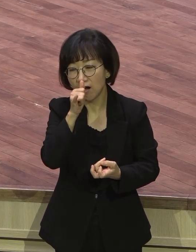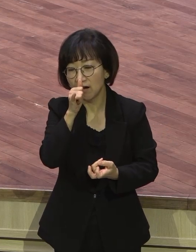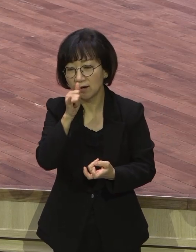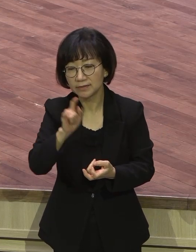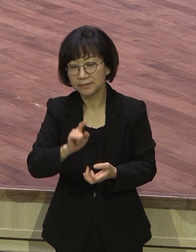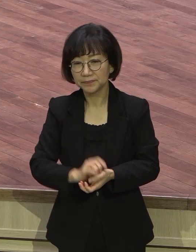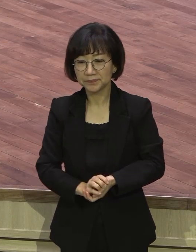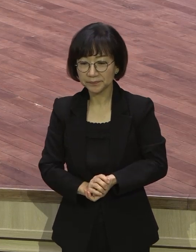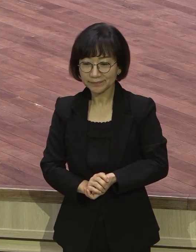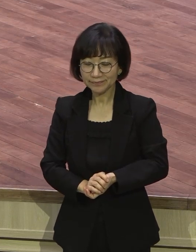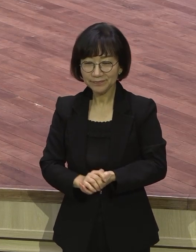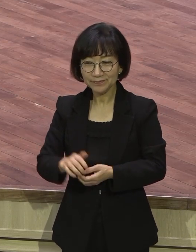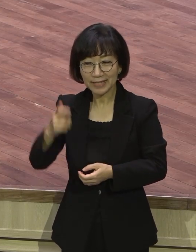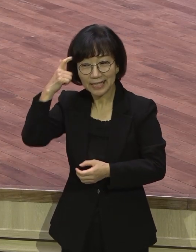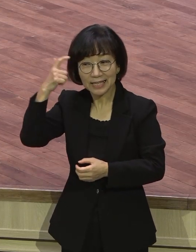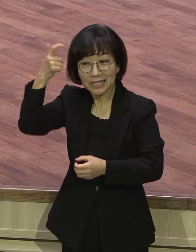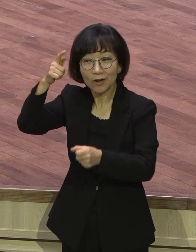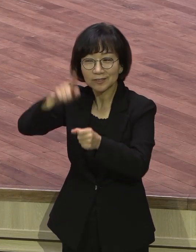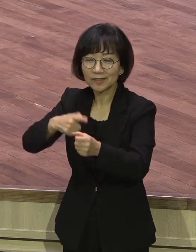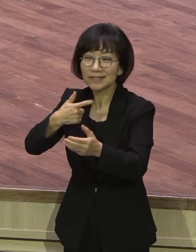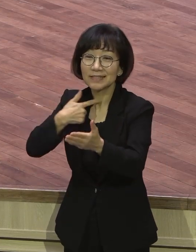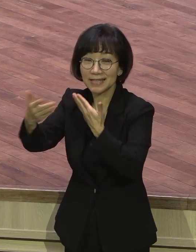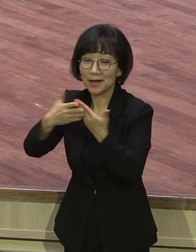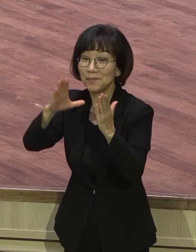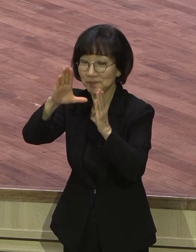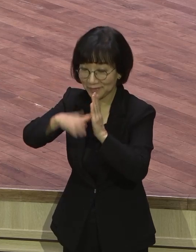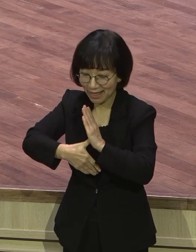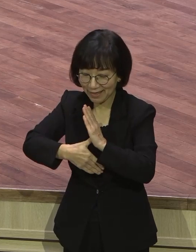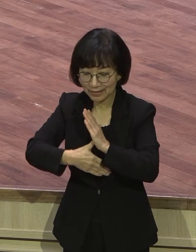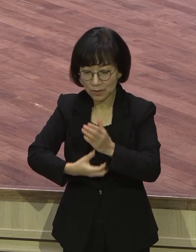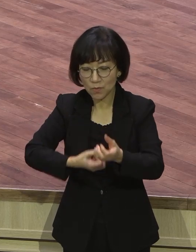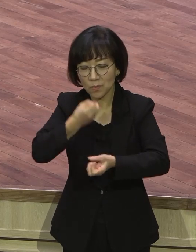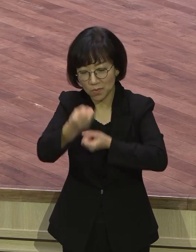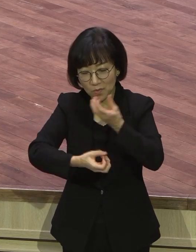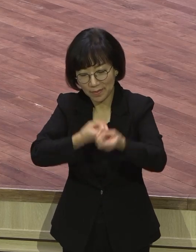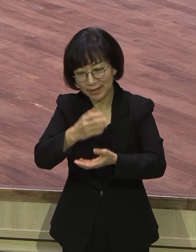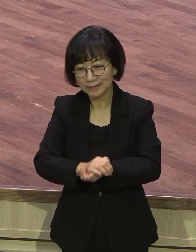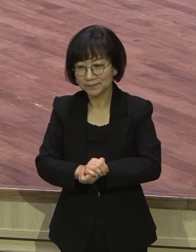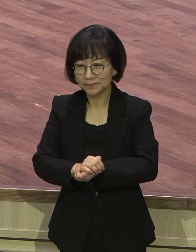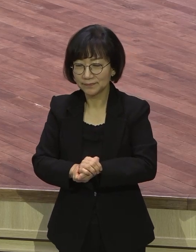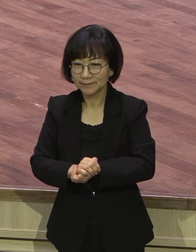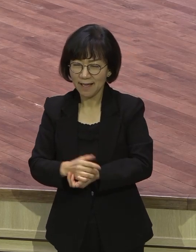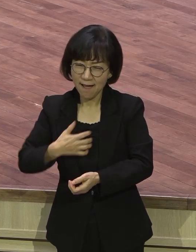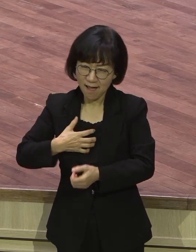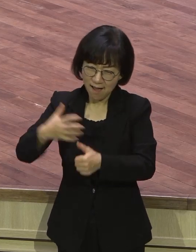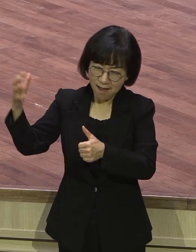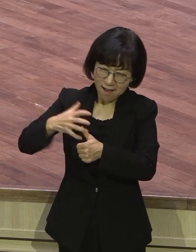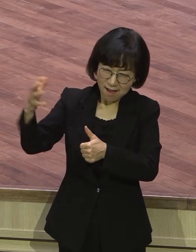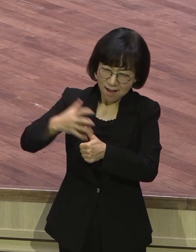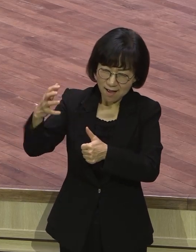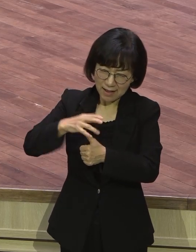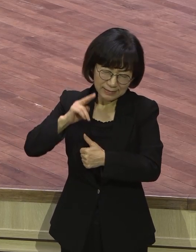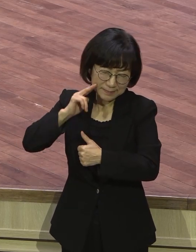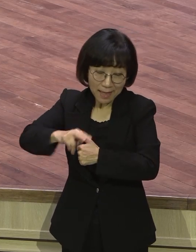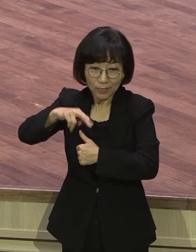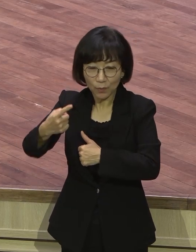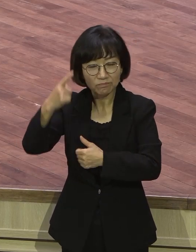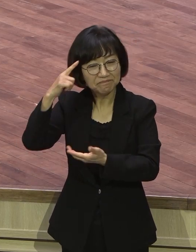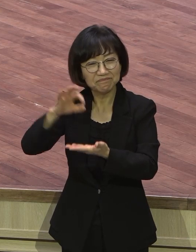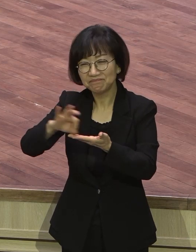일형적 체험하면서 이런 말을 했습니다 테일러 성교사가 압박이 아무리 커도 신경 쓰지